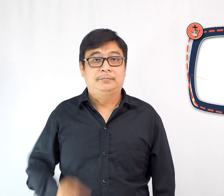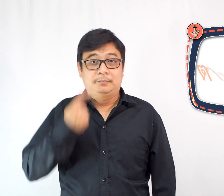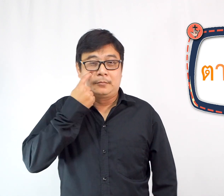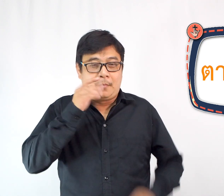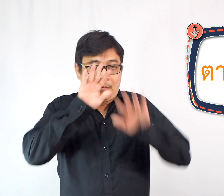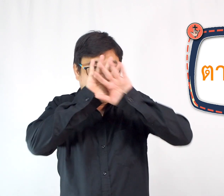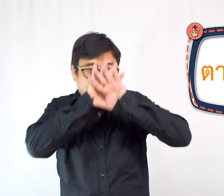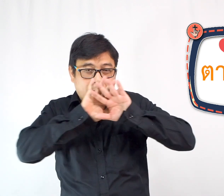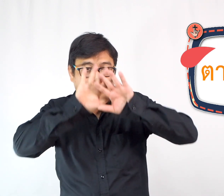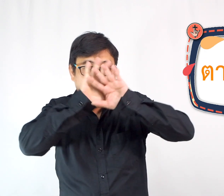ตาพร่ามัว